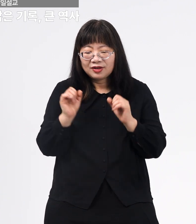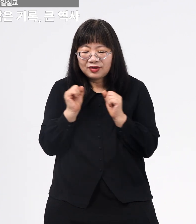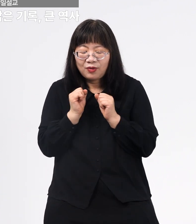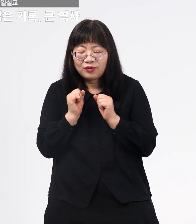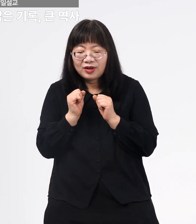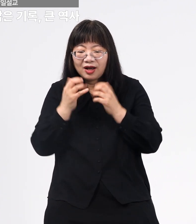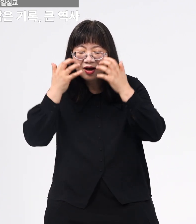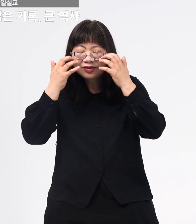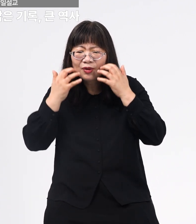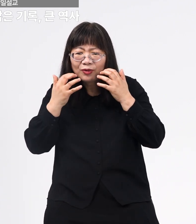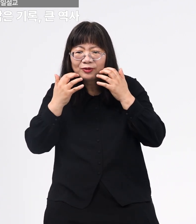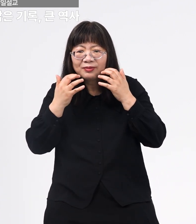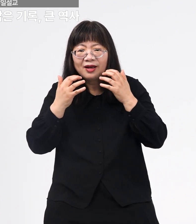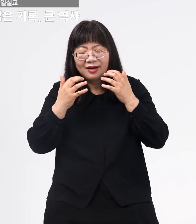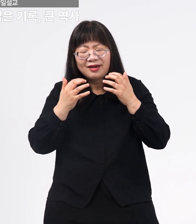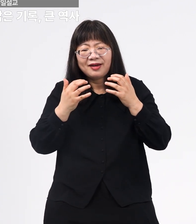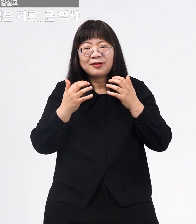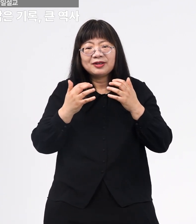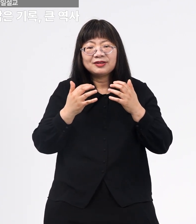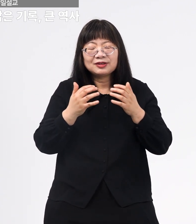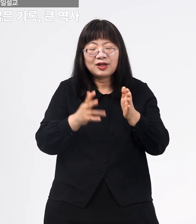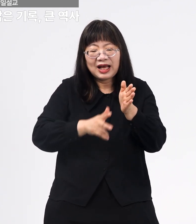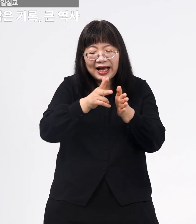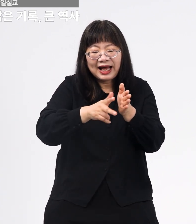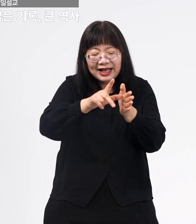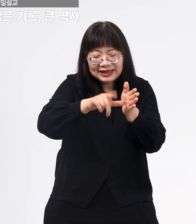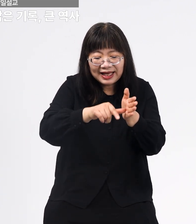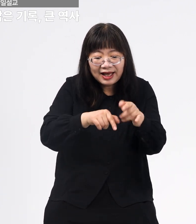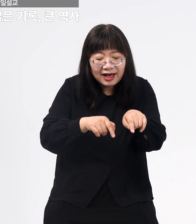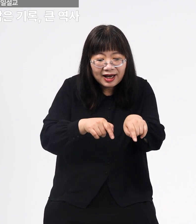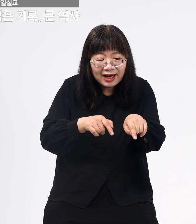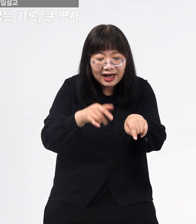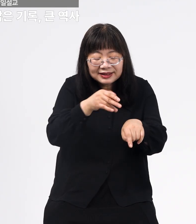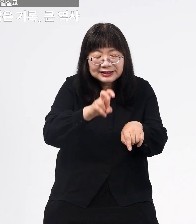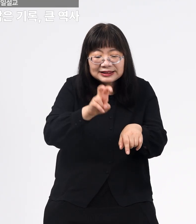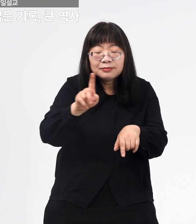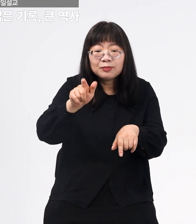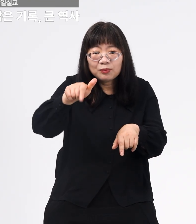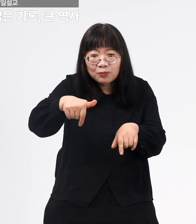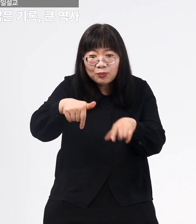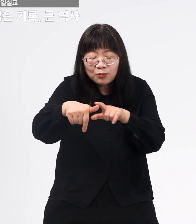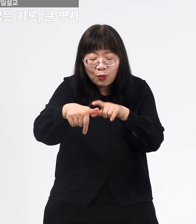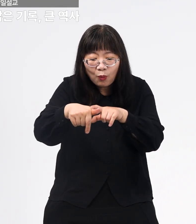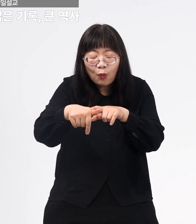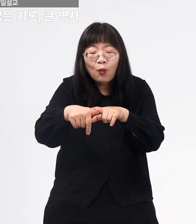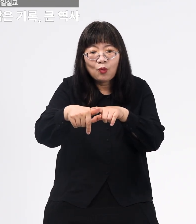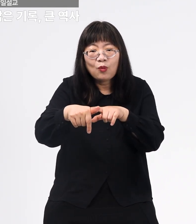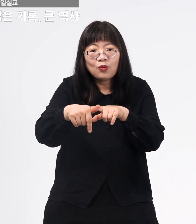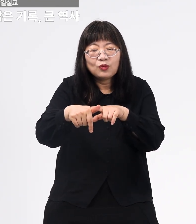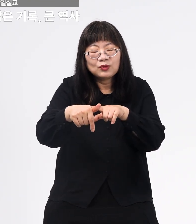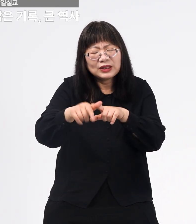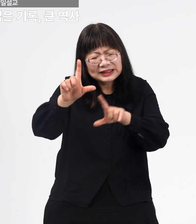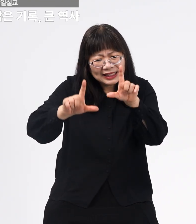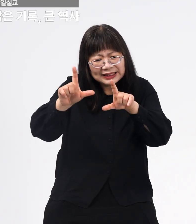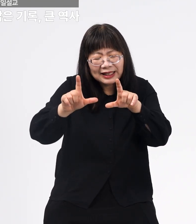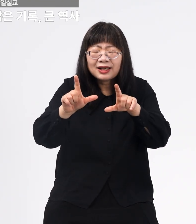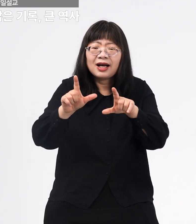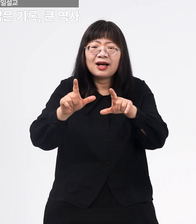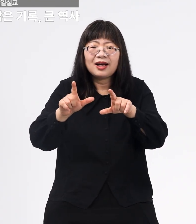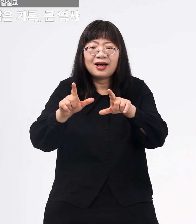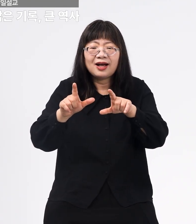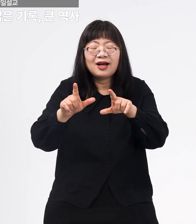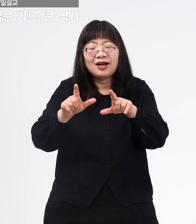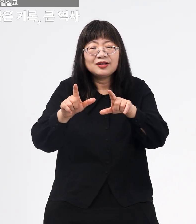굉장히 심해요. 그래서 제일 중요한 게 그 침목과 레일을 이어주는 그 조인트